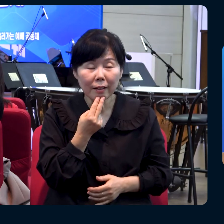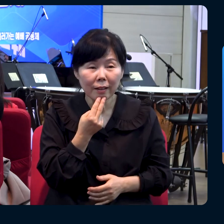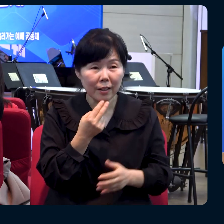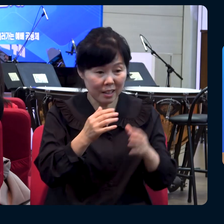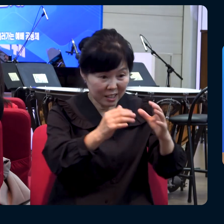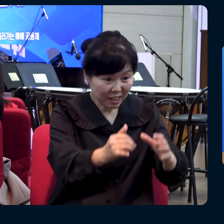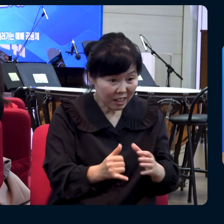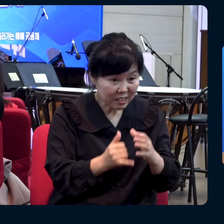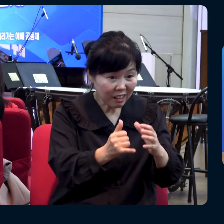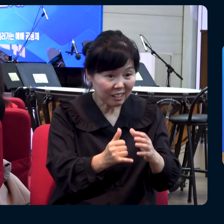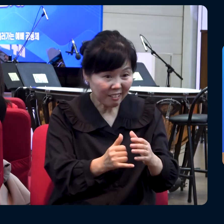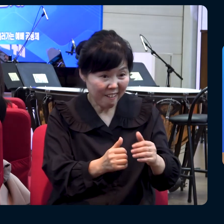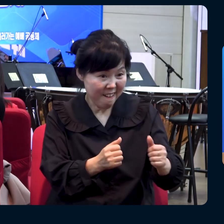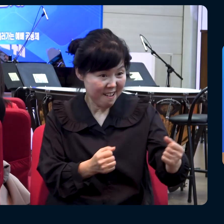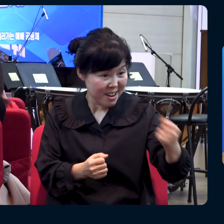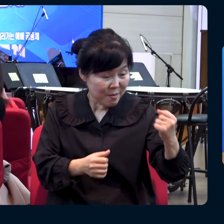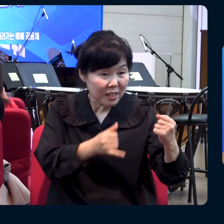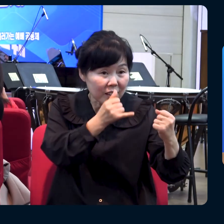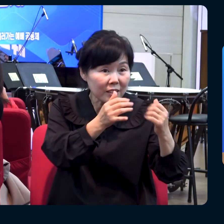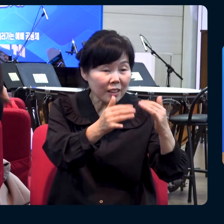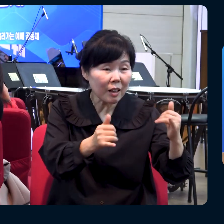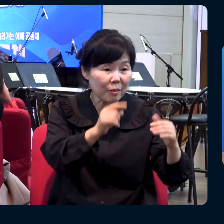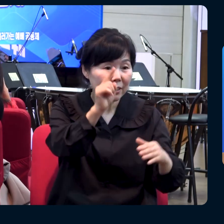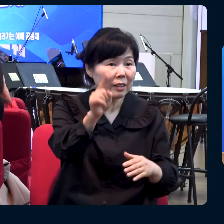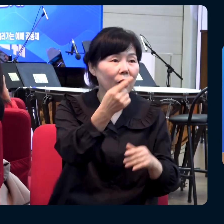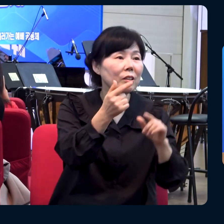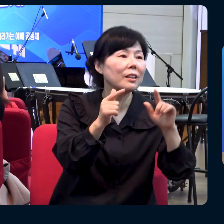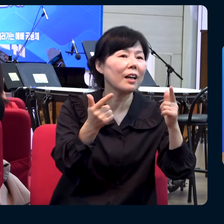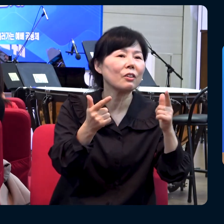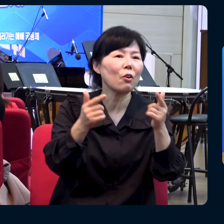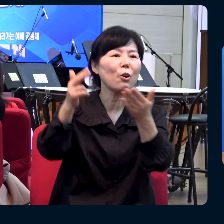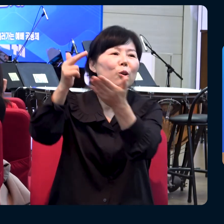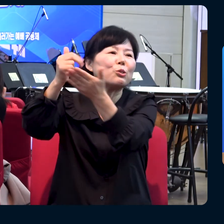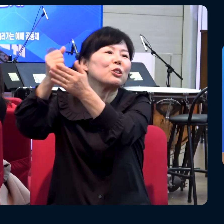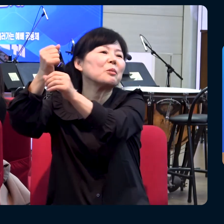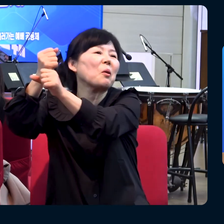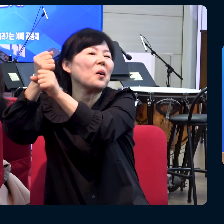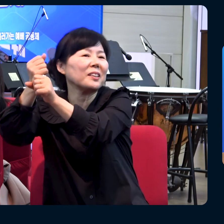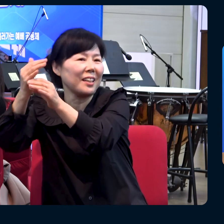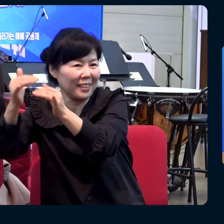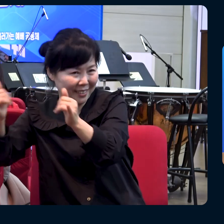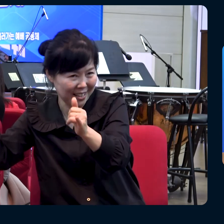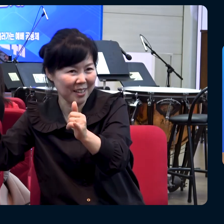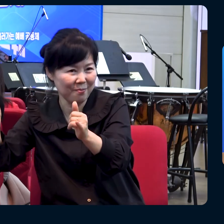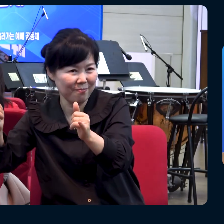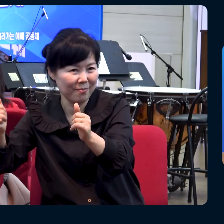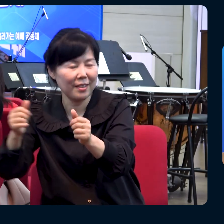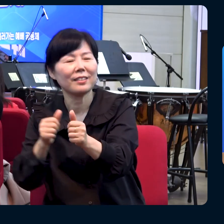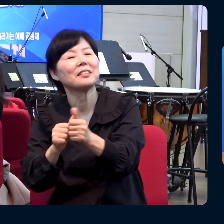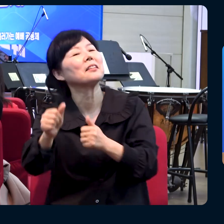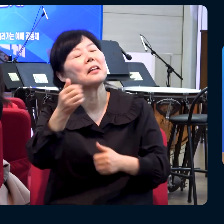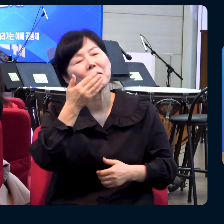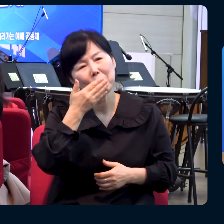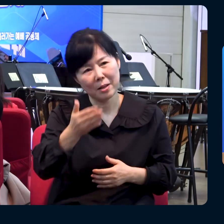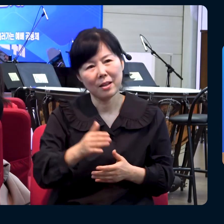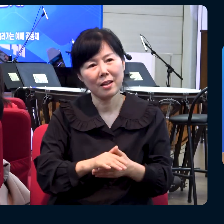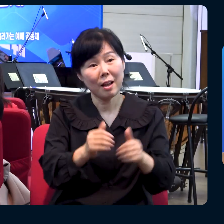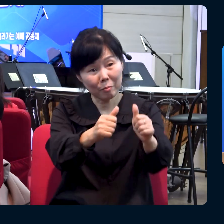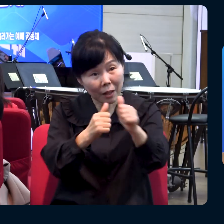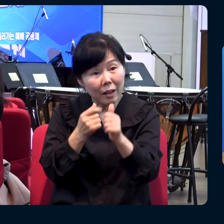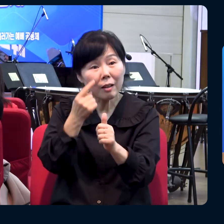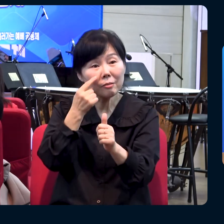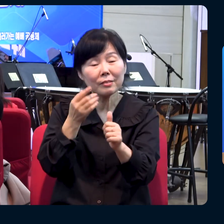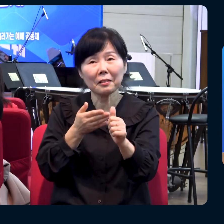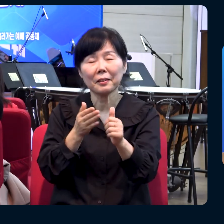세계에서 제일 강한 사람은 다윗이 아니라 주님을 의지하는 사람이에요. 승리가 뭘까?